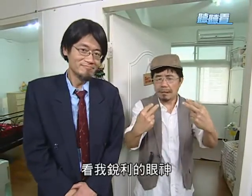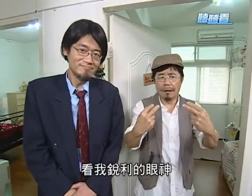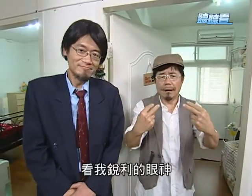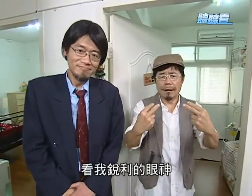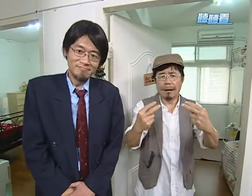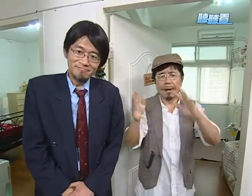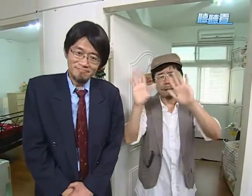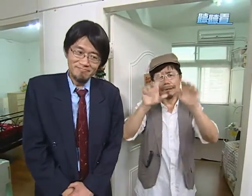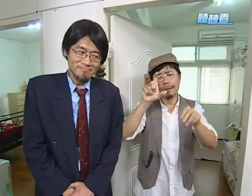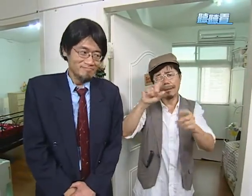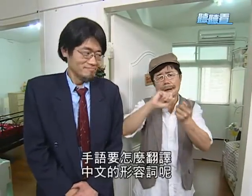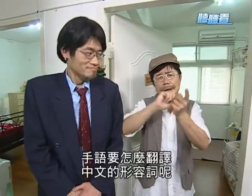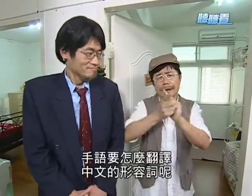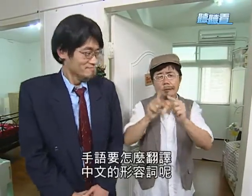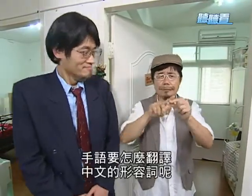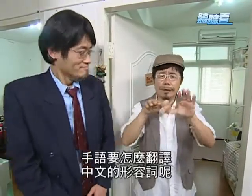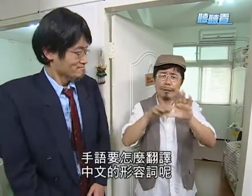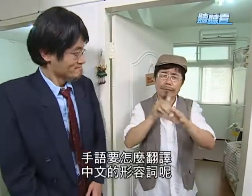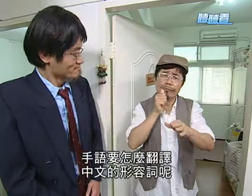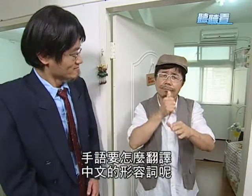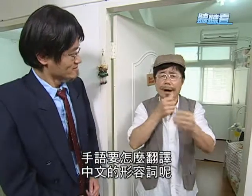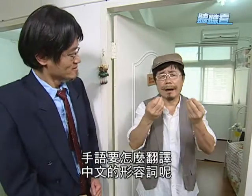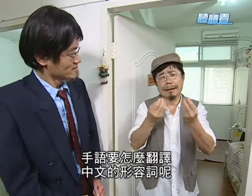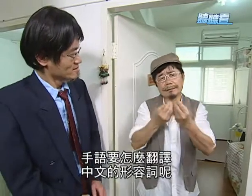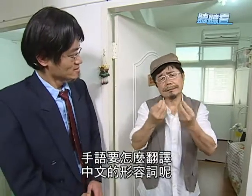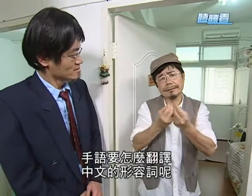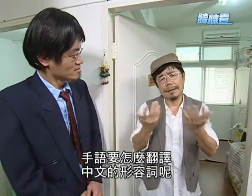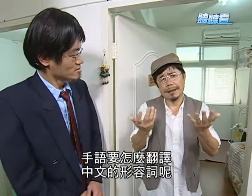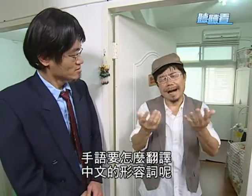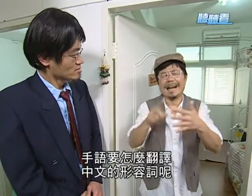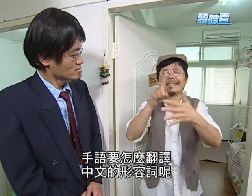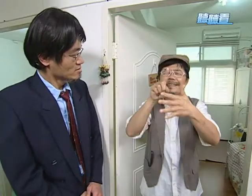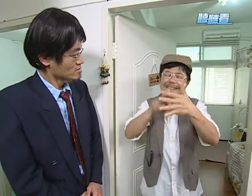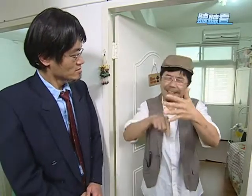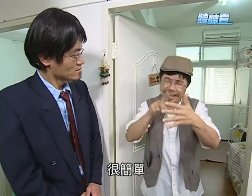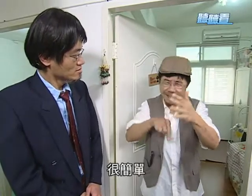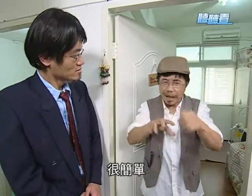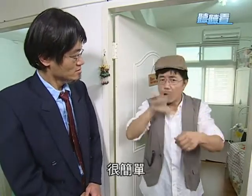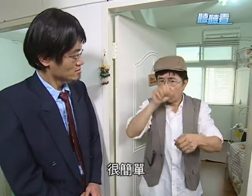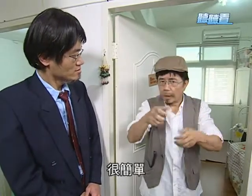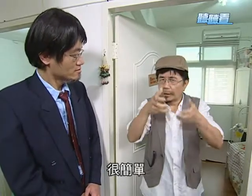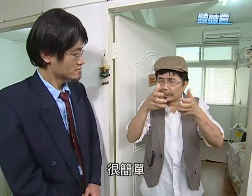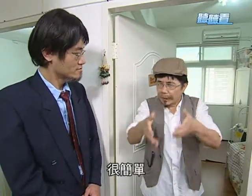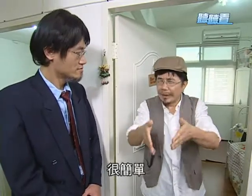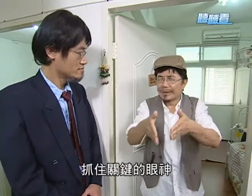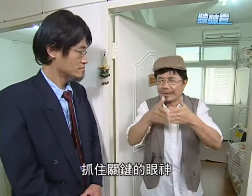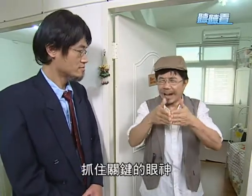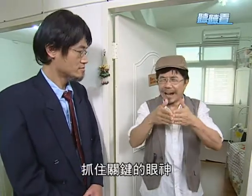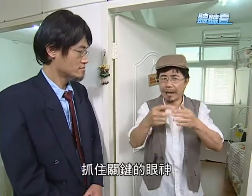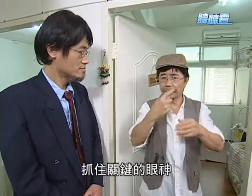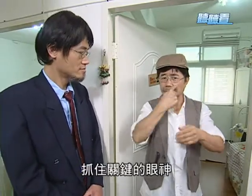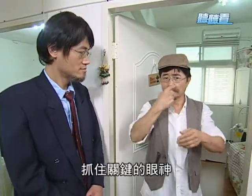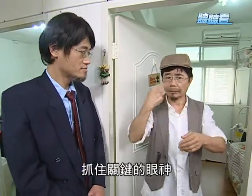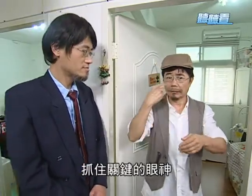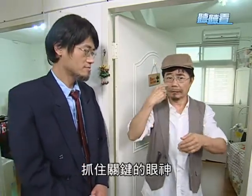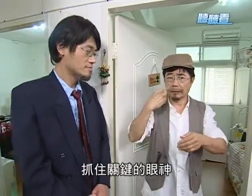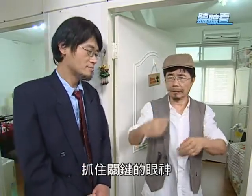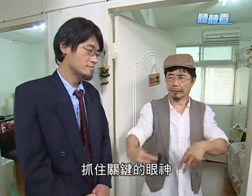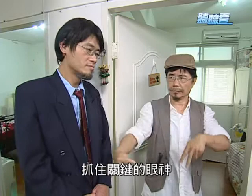神。手语要怎么翻译中文的形容词呢？很简单，抓住关键的眼神，锐